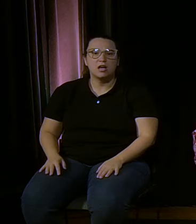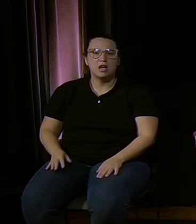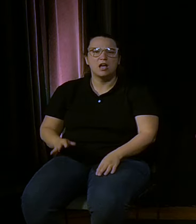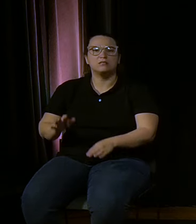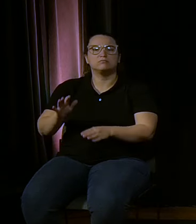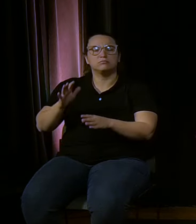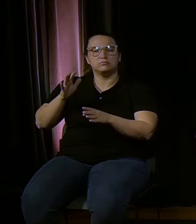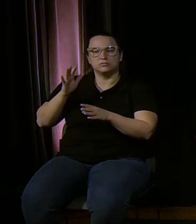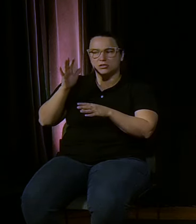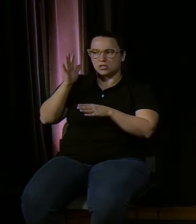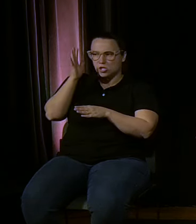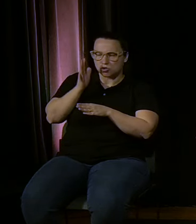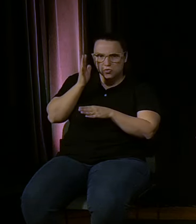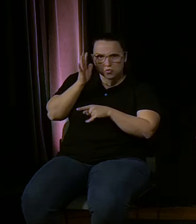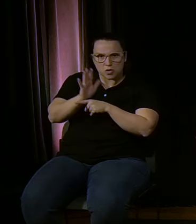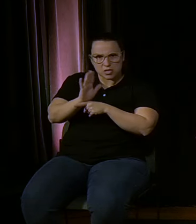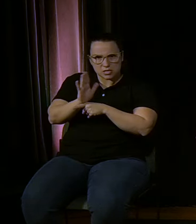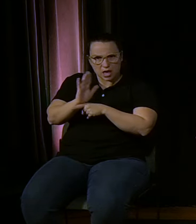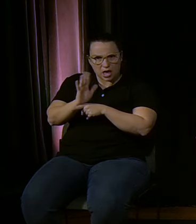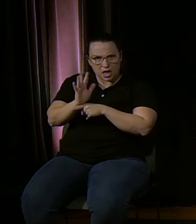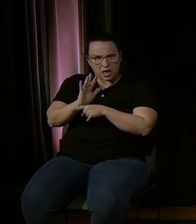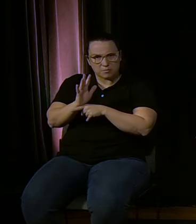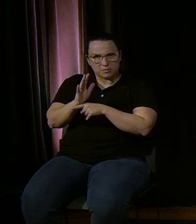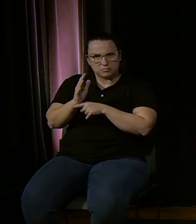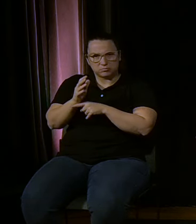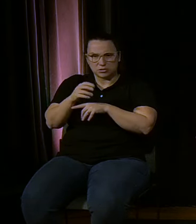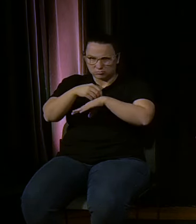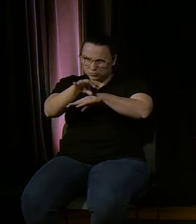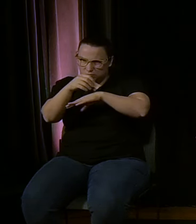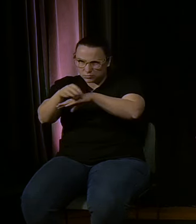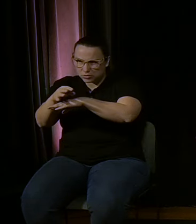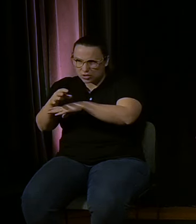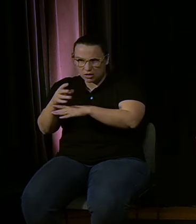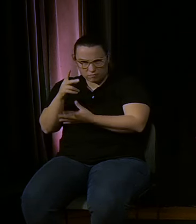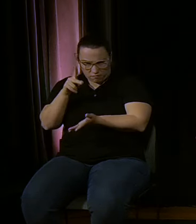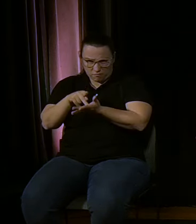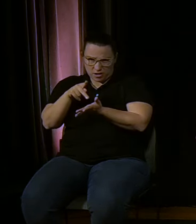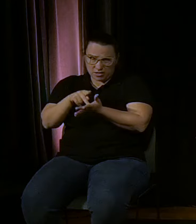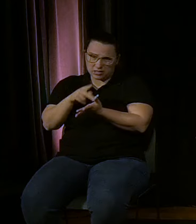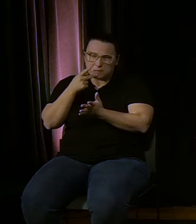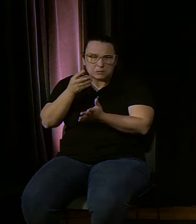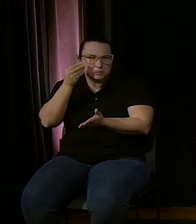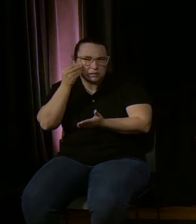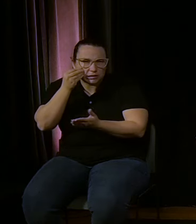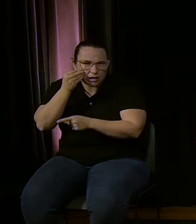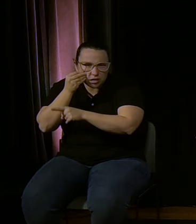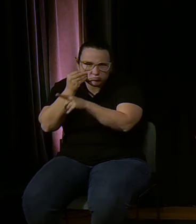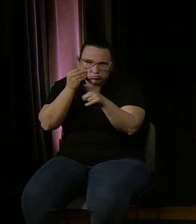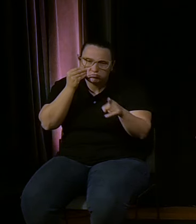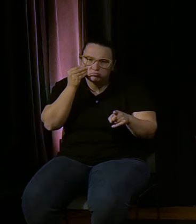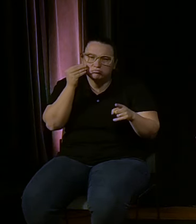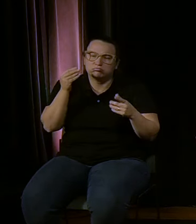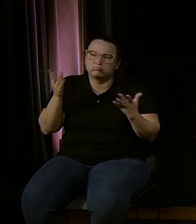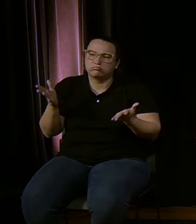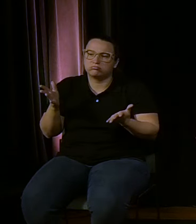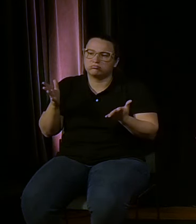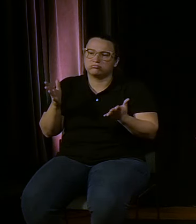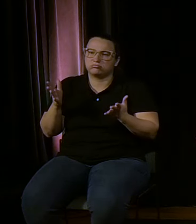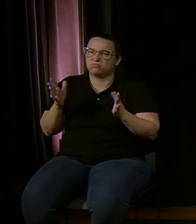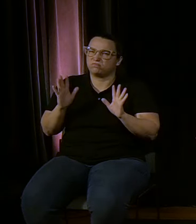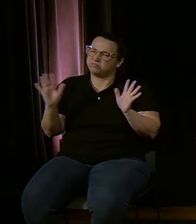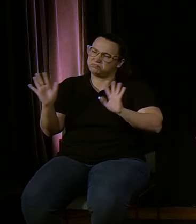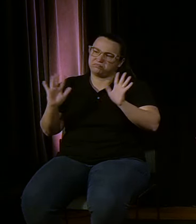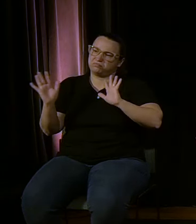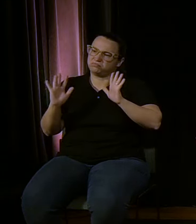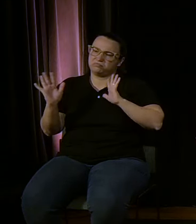E, assim, eu estou só trazendo coisas, realmente não estou tentando direcionar para um lugar,